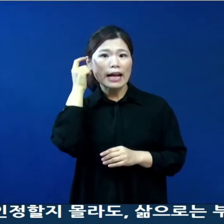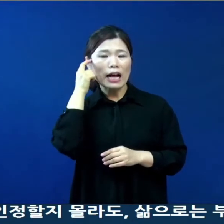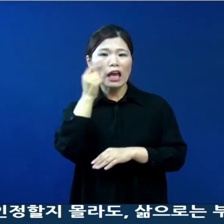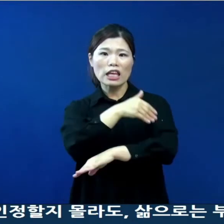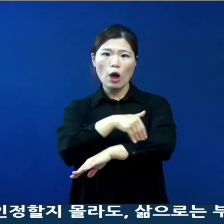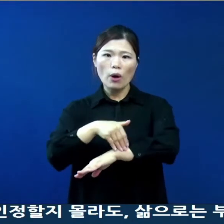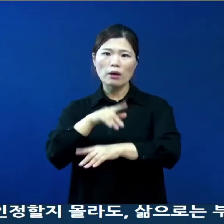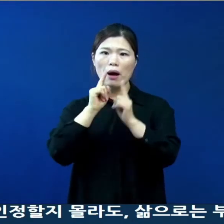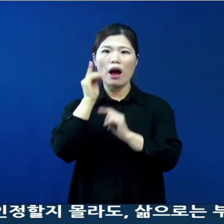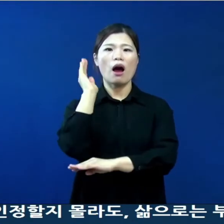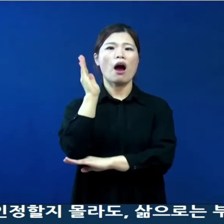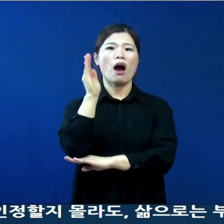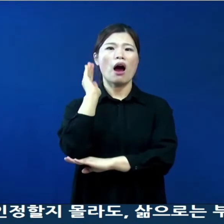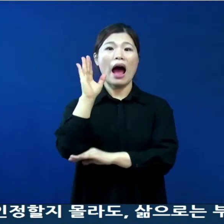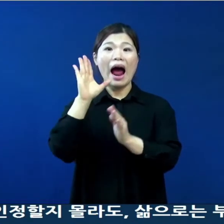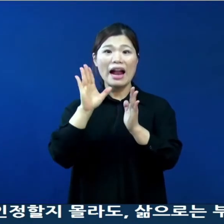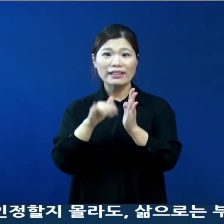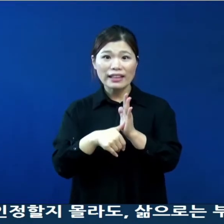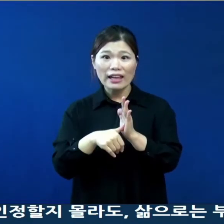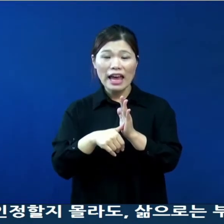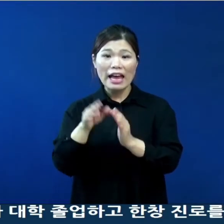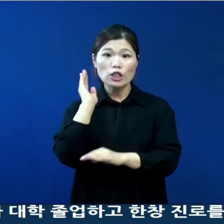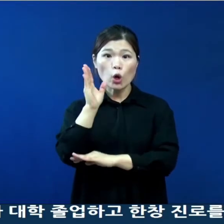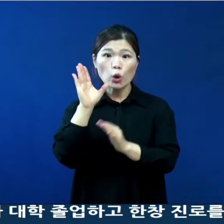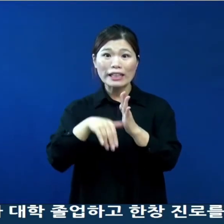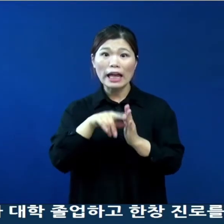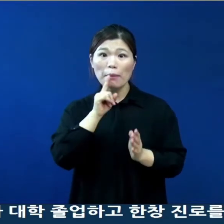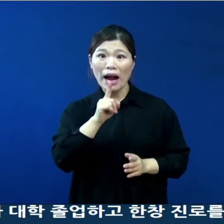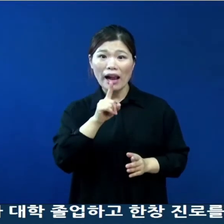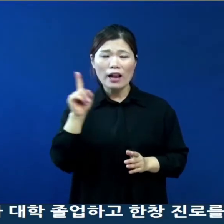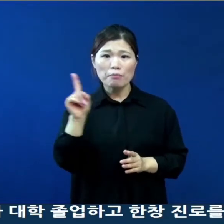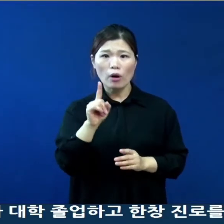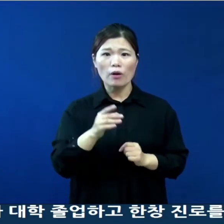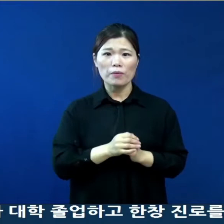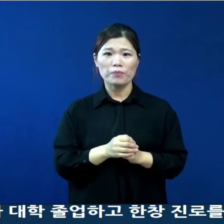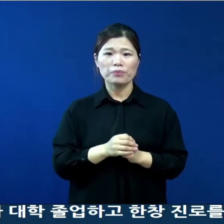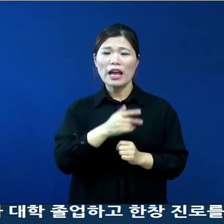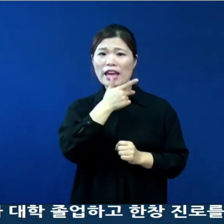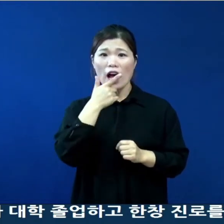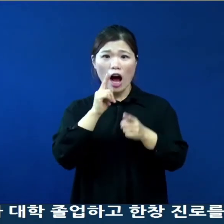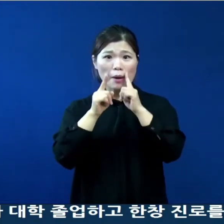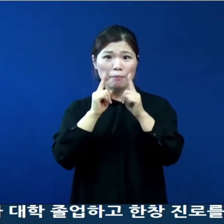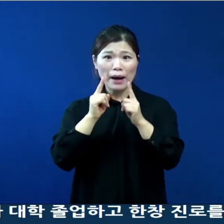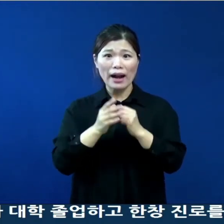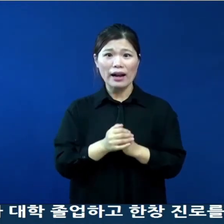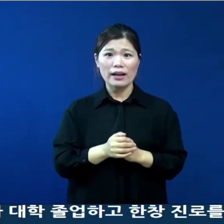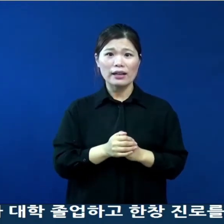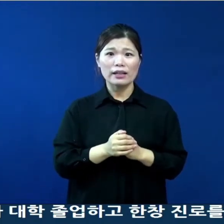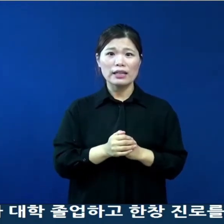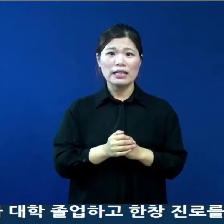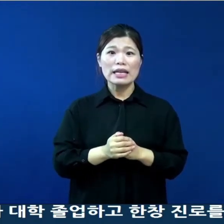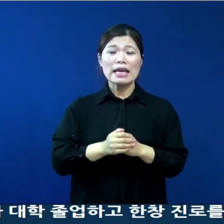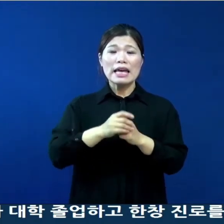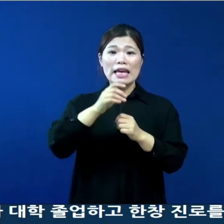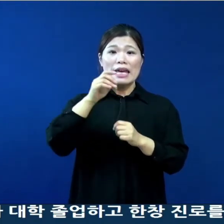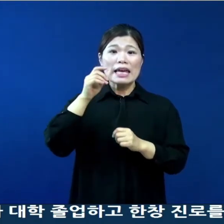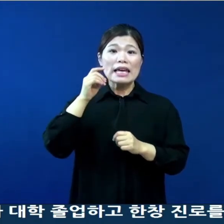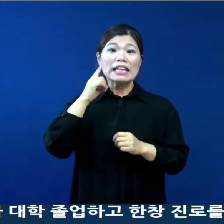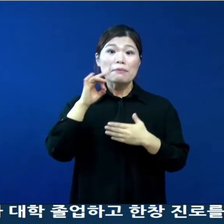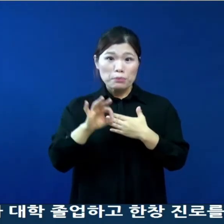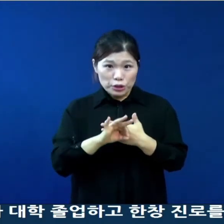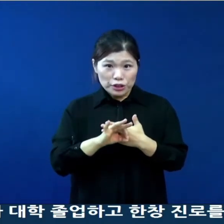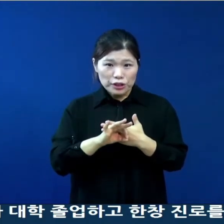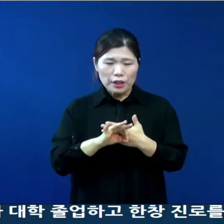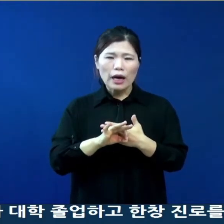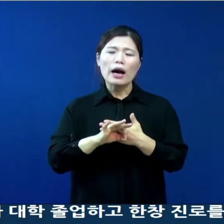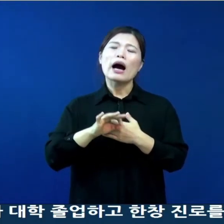이야기하면서 말끝마다 붙이는 단어가 있었습니다. If it is God's willing, 만약